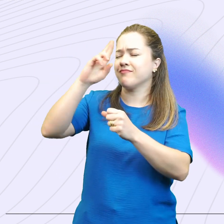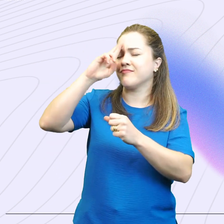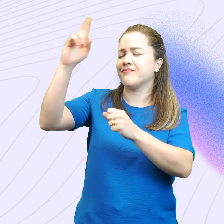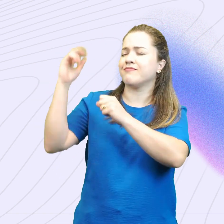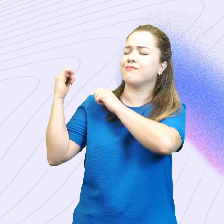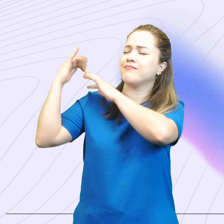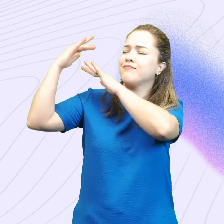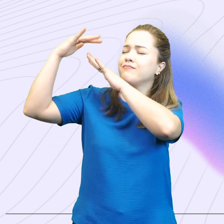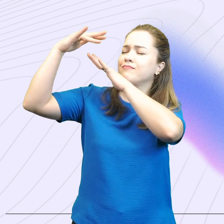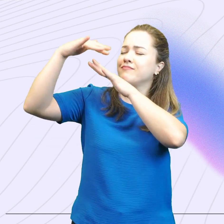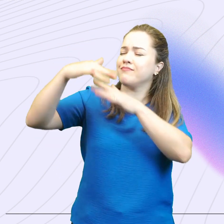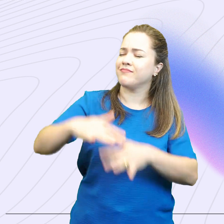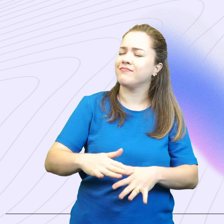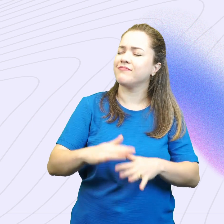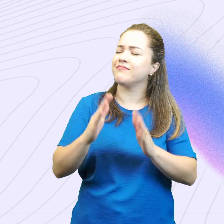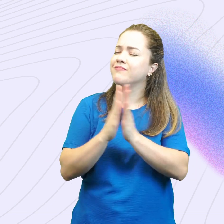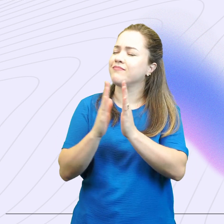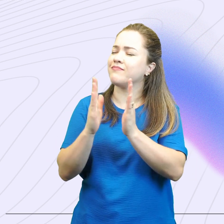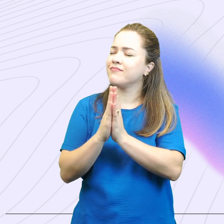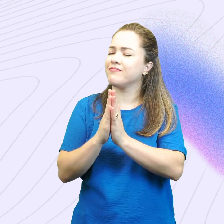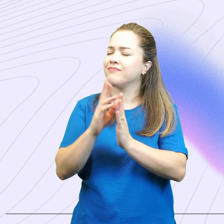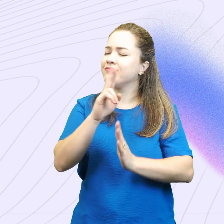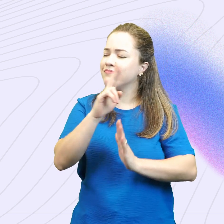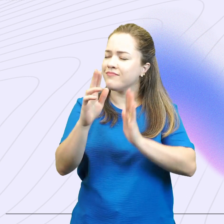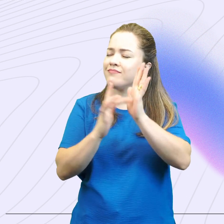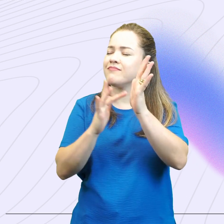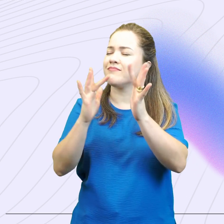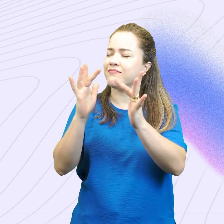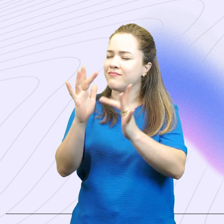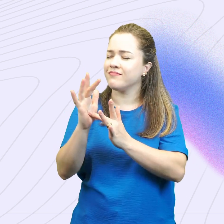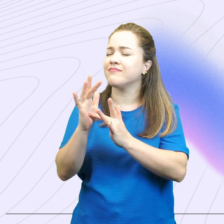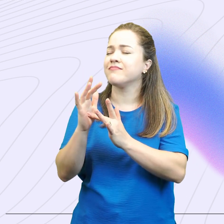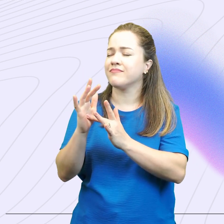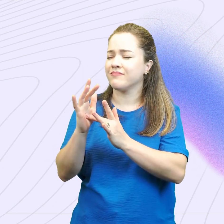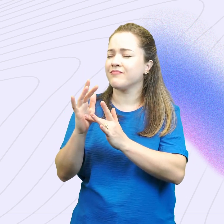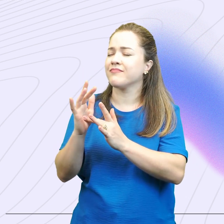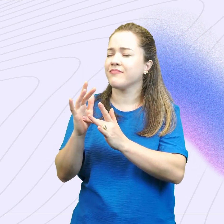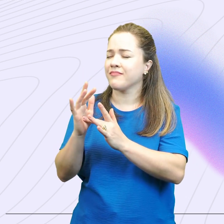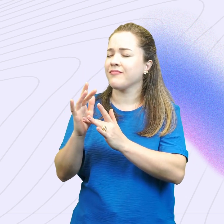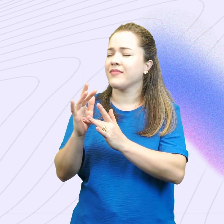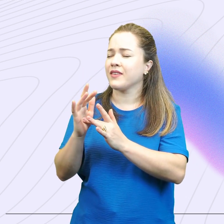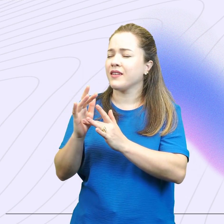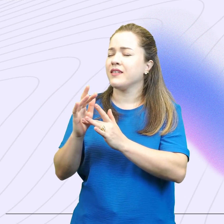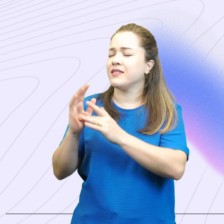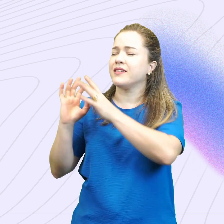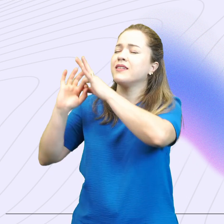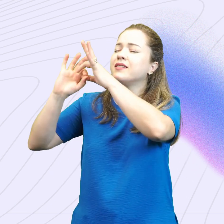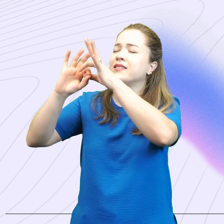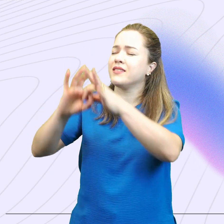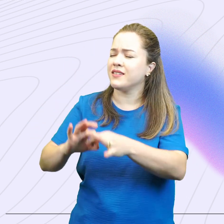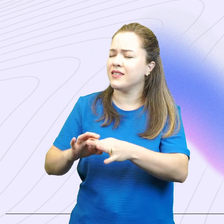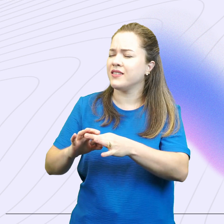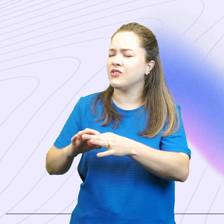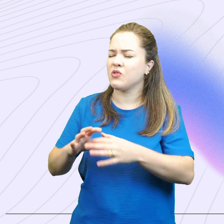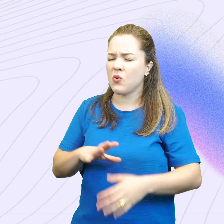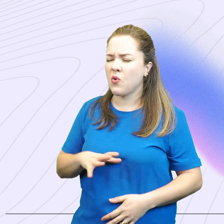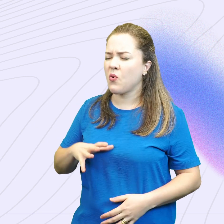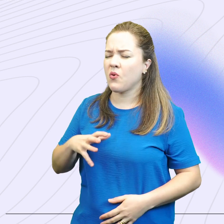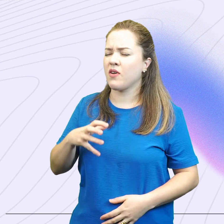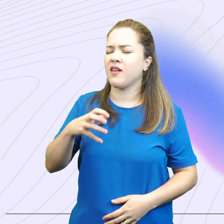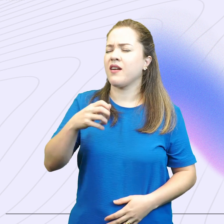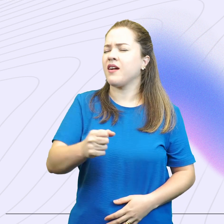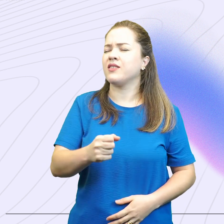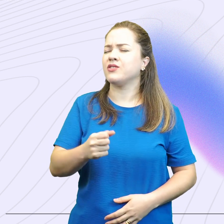através de nós. É o que nós oramos, Senhor, em nome de Jesus. Proporciona dessas experiências, de ousadia por curas,